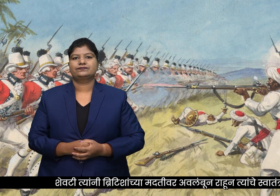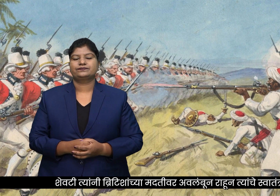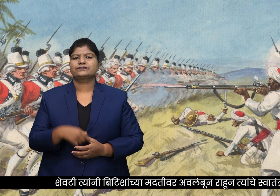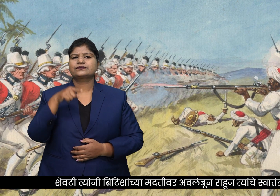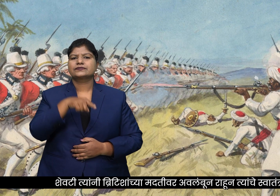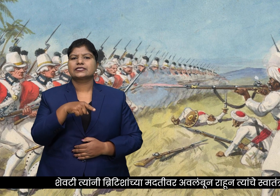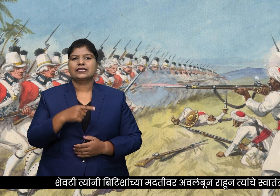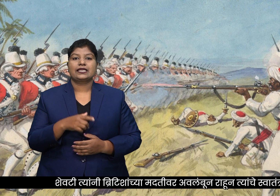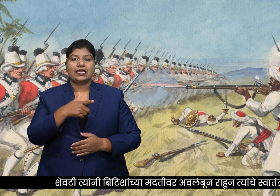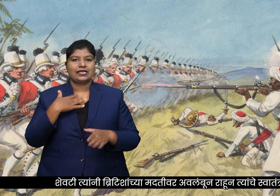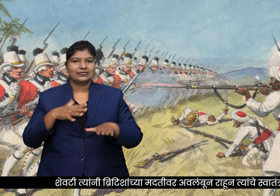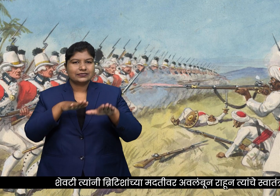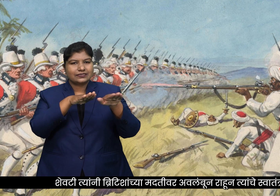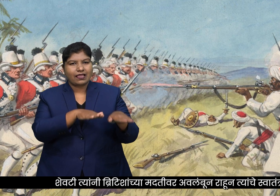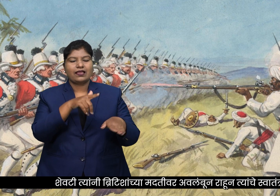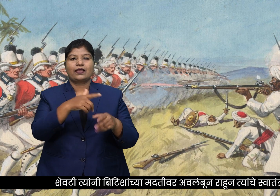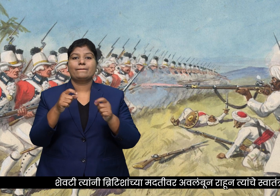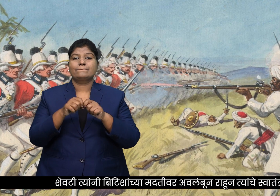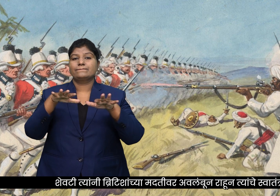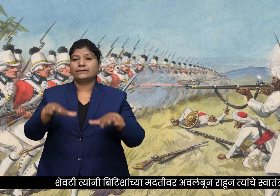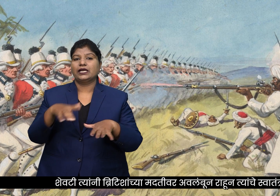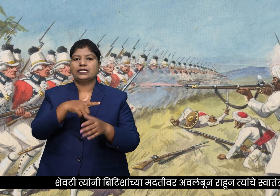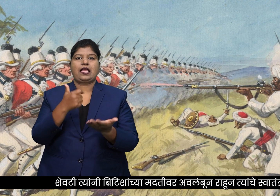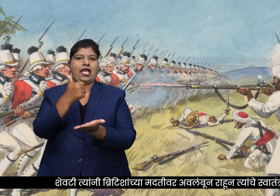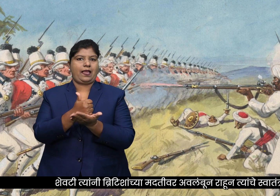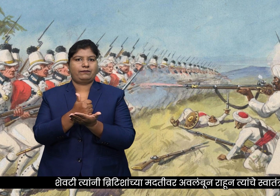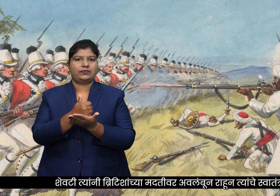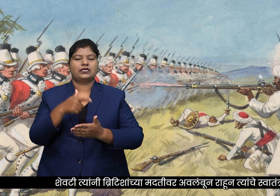अवलंबून राहणे त्यांचे स्वातंत्र्य गमावले.